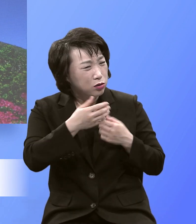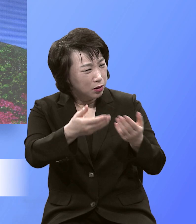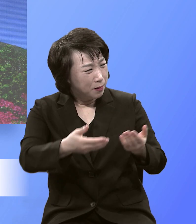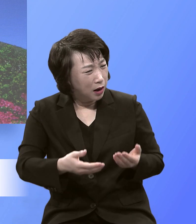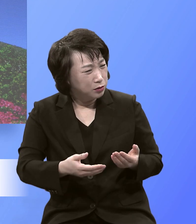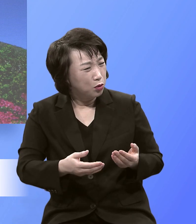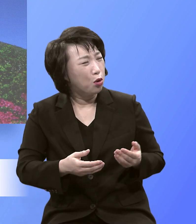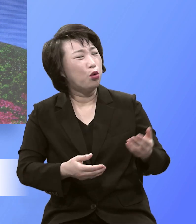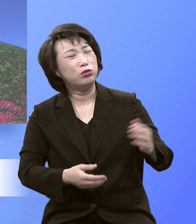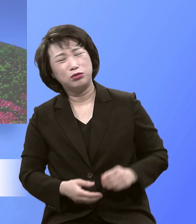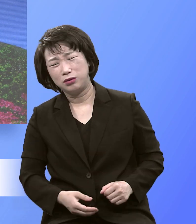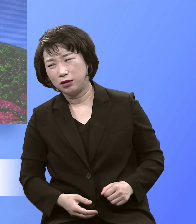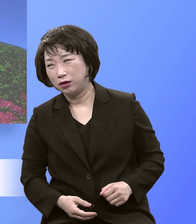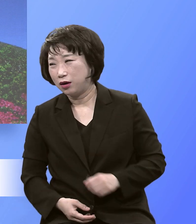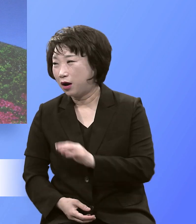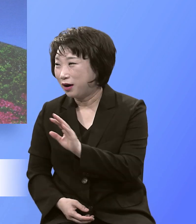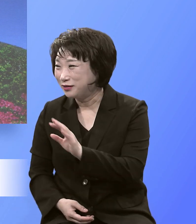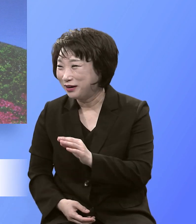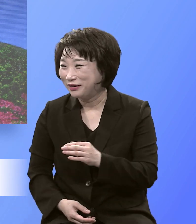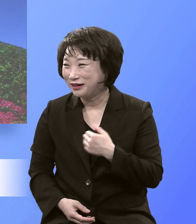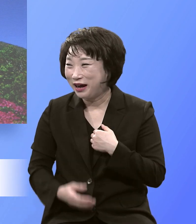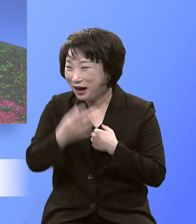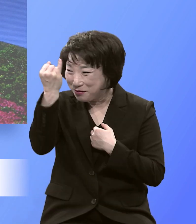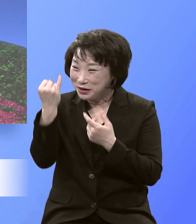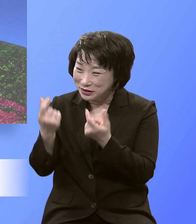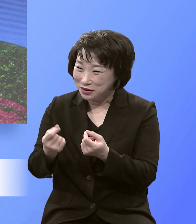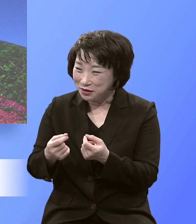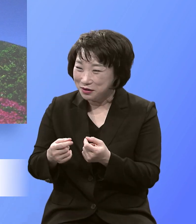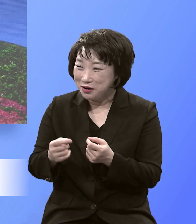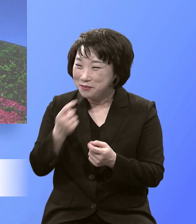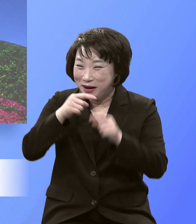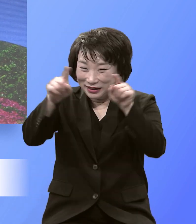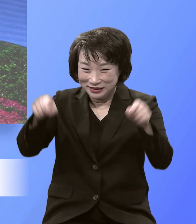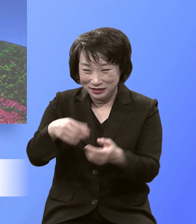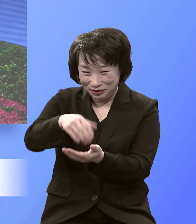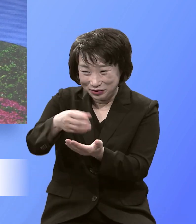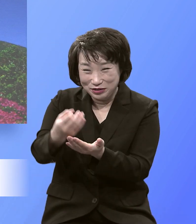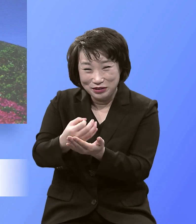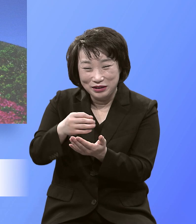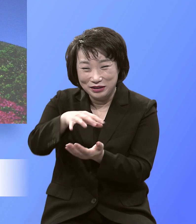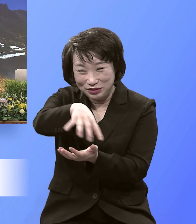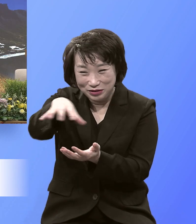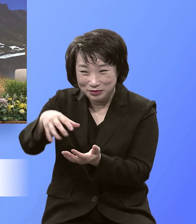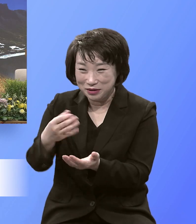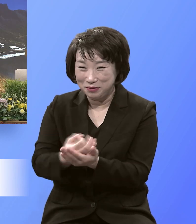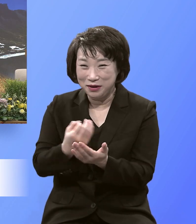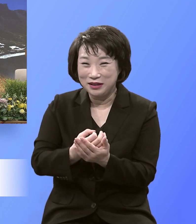받아요. 할머니처럼 박스 주워가 뭐 번 돈인 줄처럼 생각하는 거 아니에요.